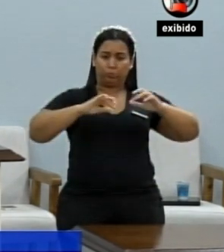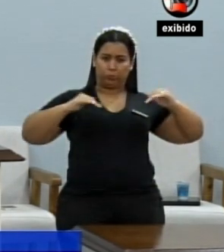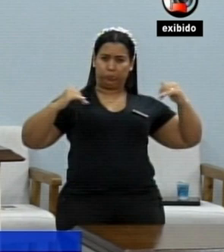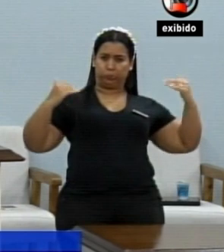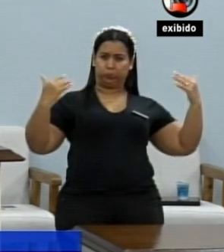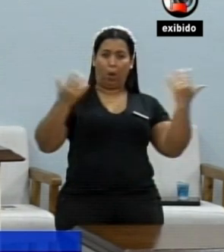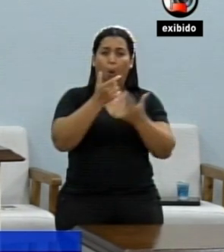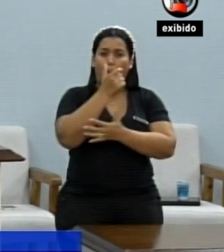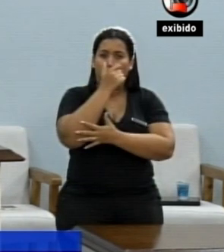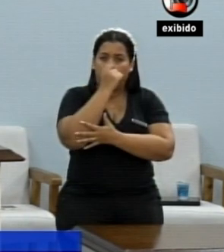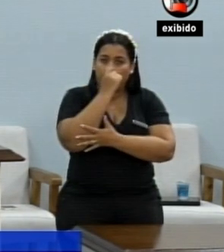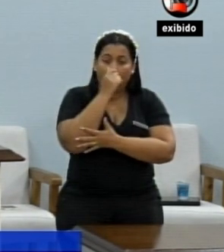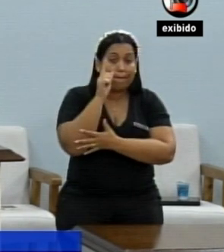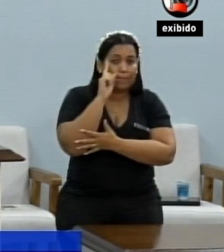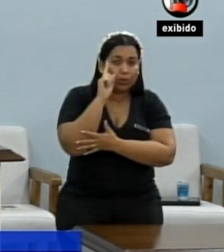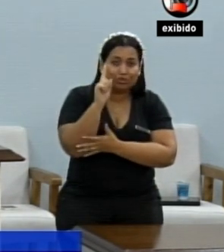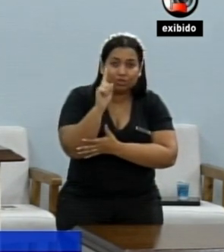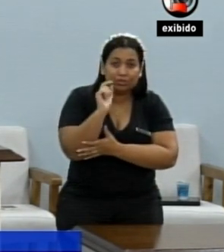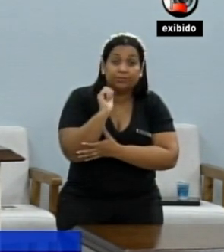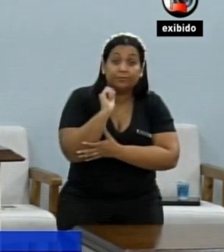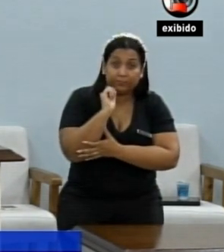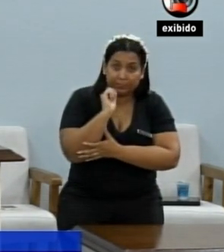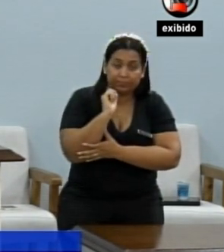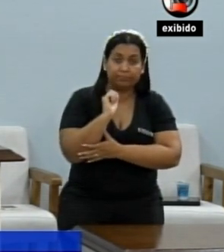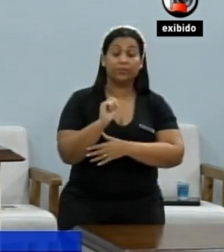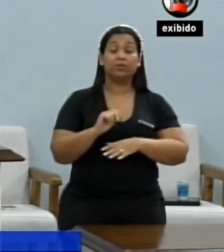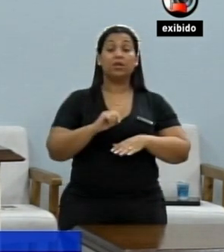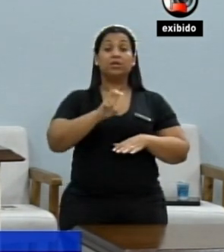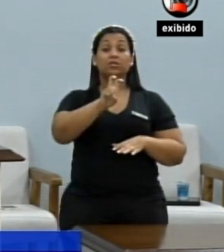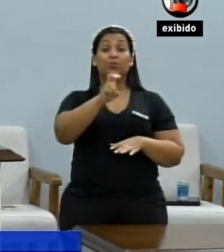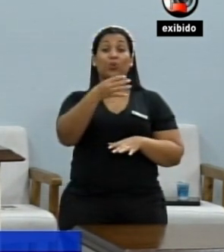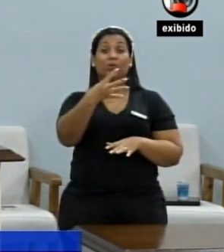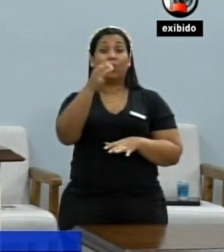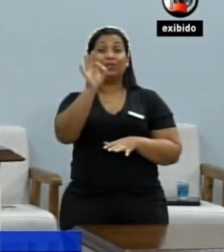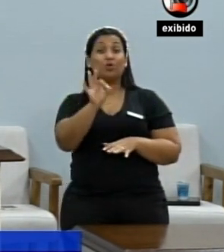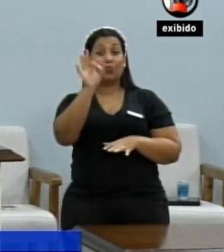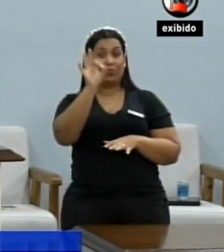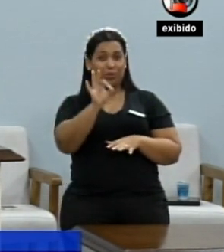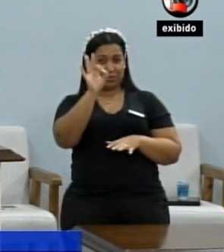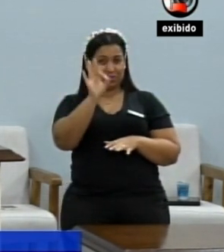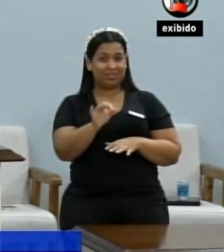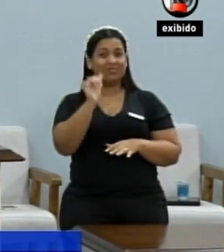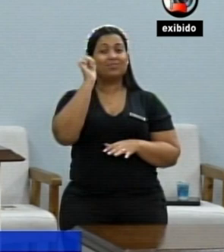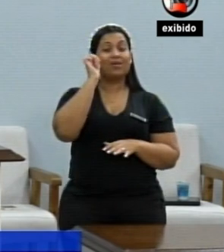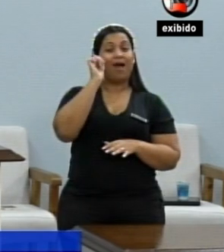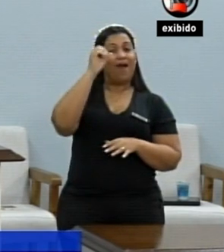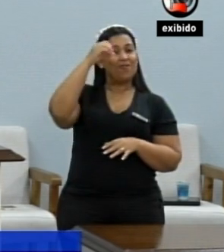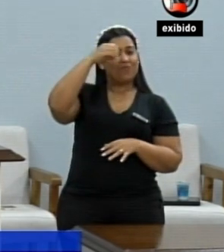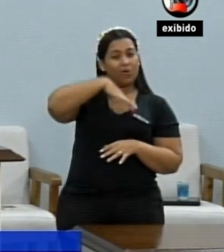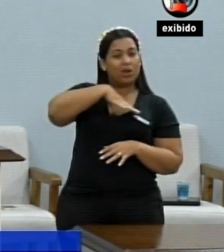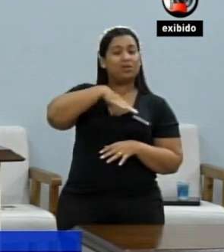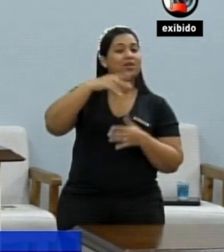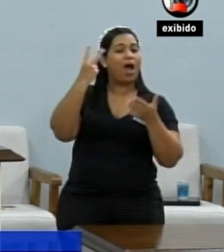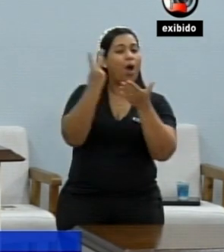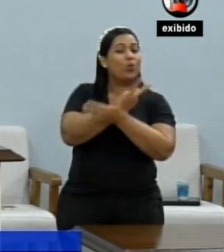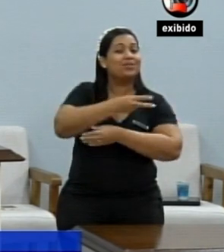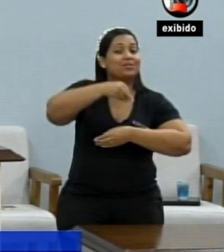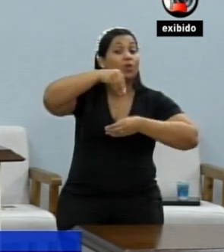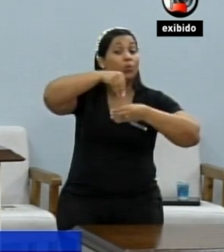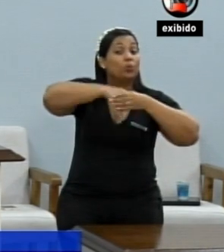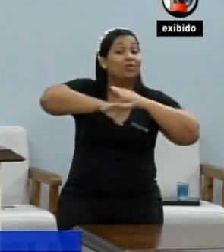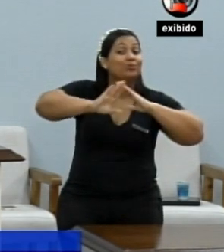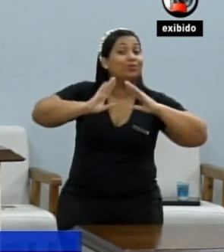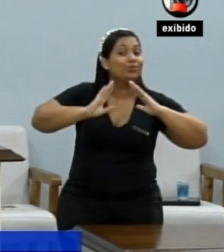lotado por dia. Quase 54% dessas violências aconteceram dentro das suas